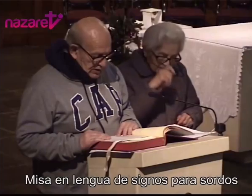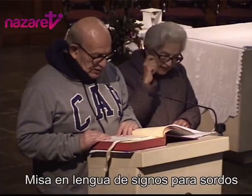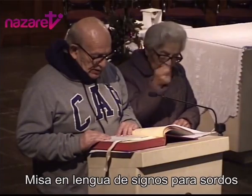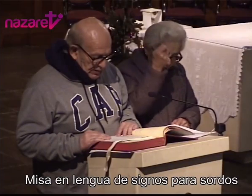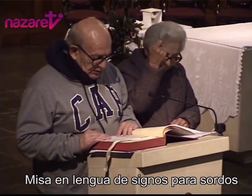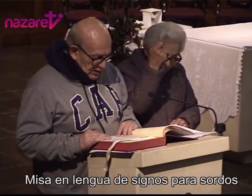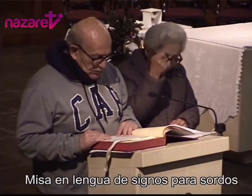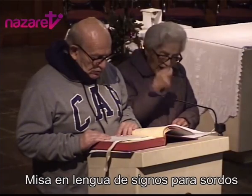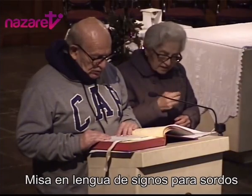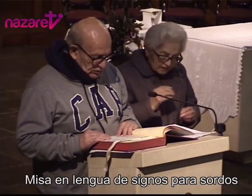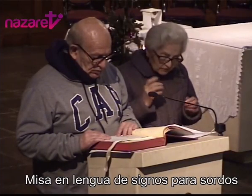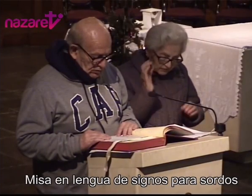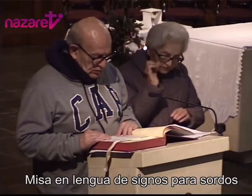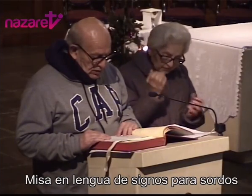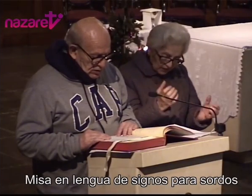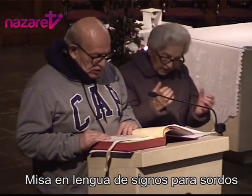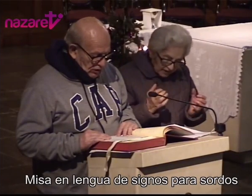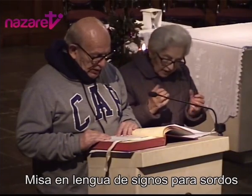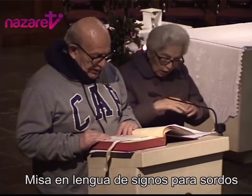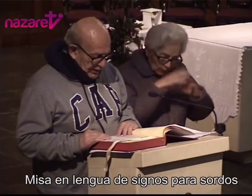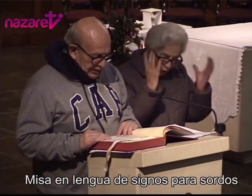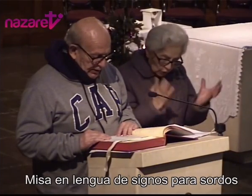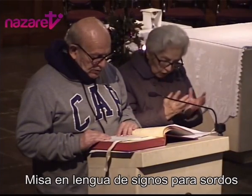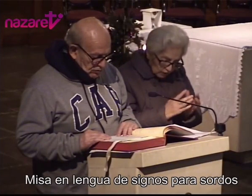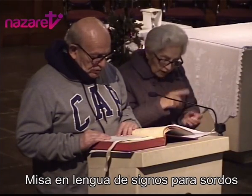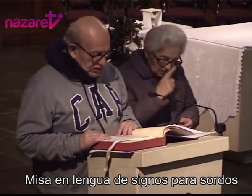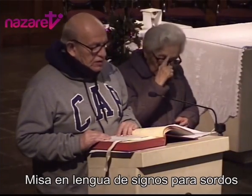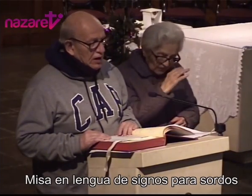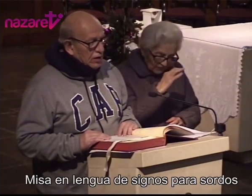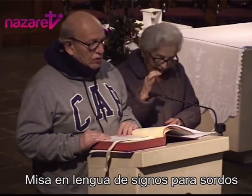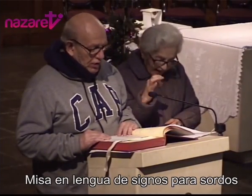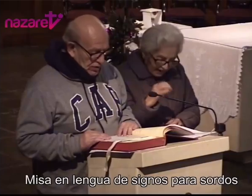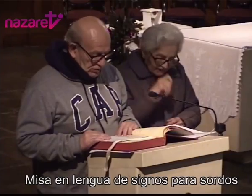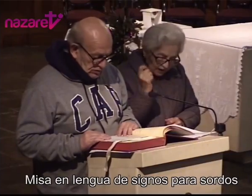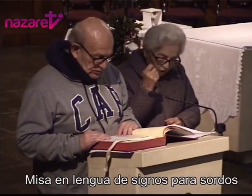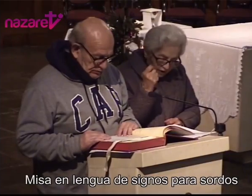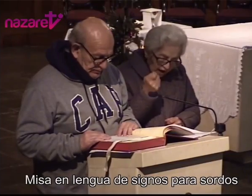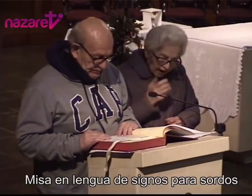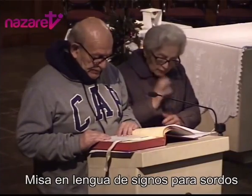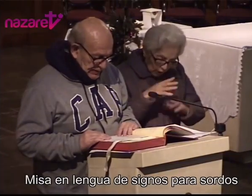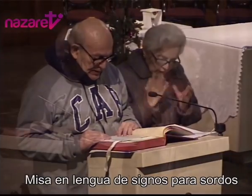¿Quién es el que vence al mundo, sino el que cree que Jesús es el Hijo de Dios?